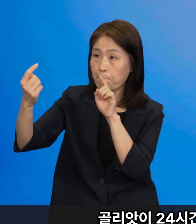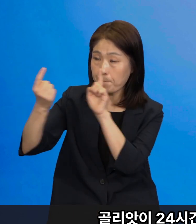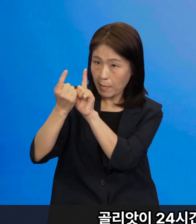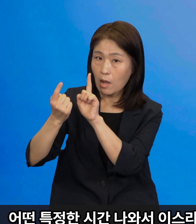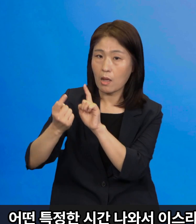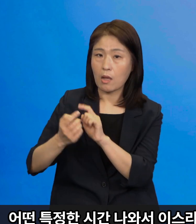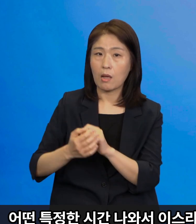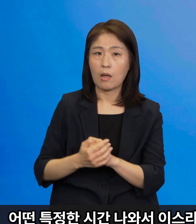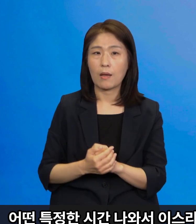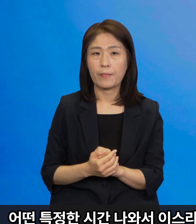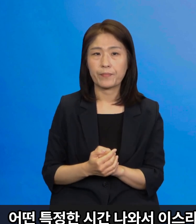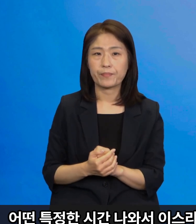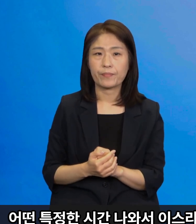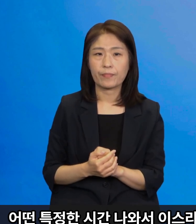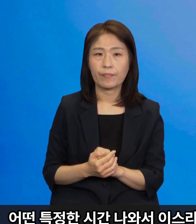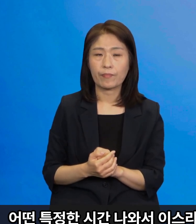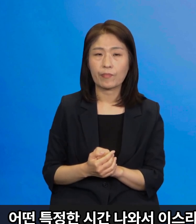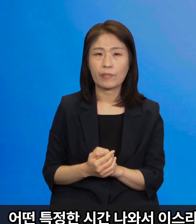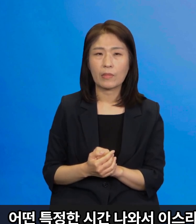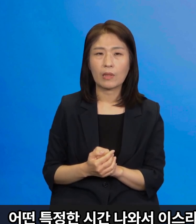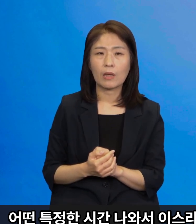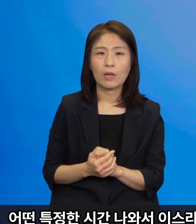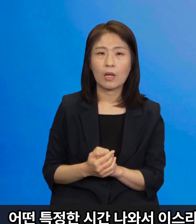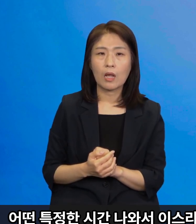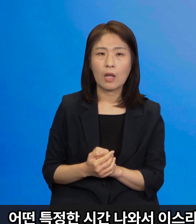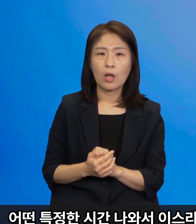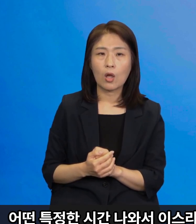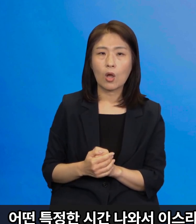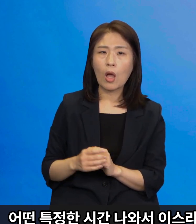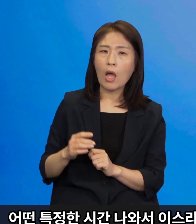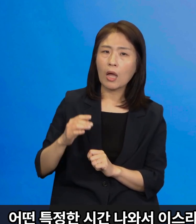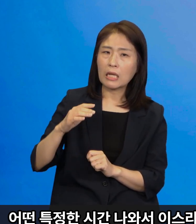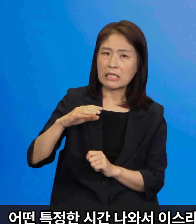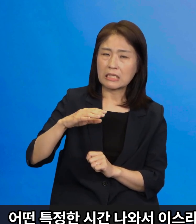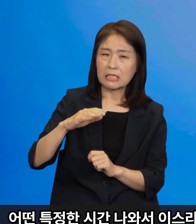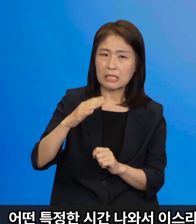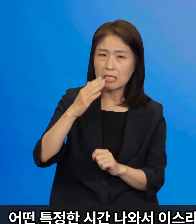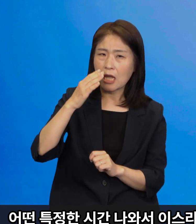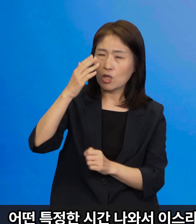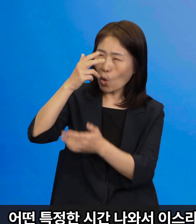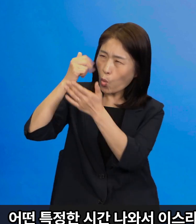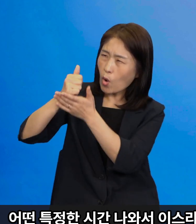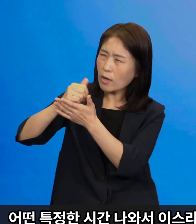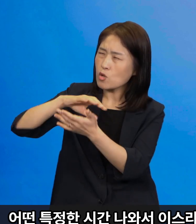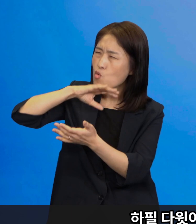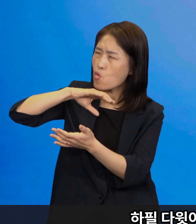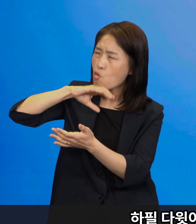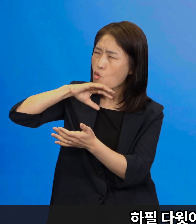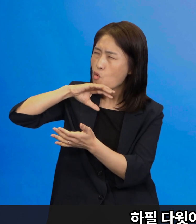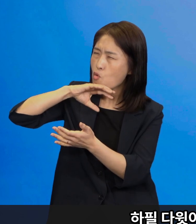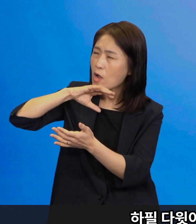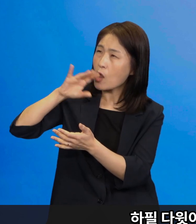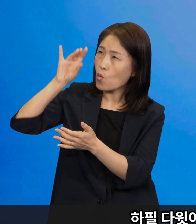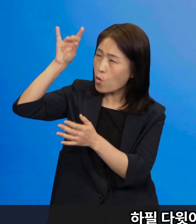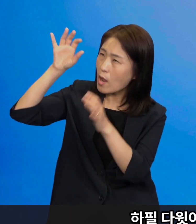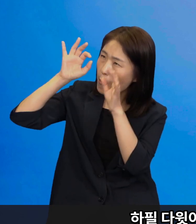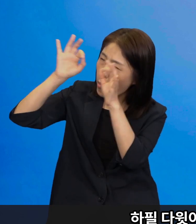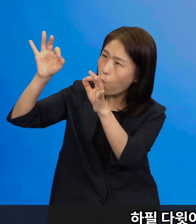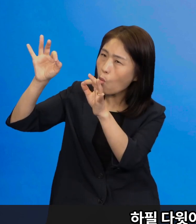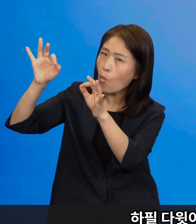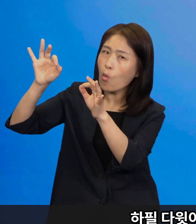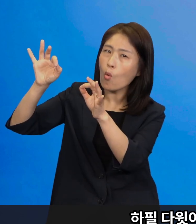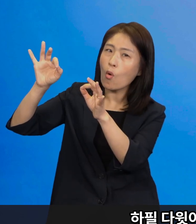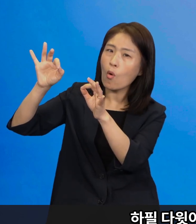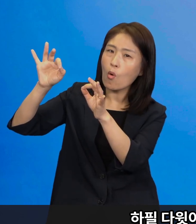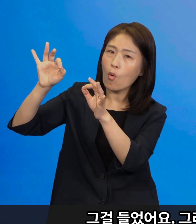소리쳤겠습니까? 어떤 특정한 시간 나와서 막 이스라엘군을 욕하면서 여호와를 욕했던 그 순간에 하필 다윗이